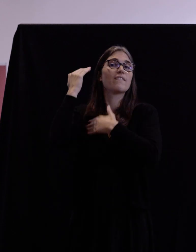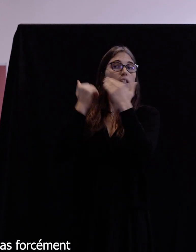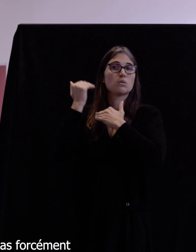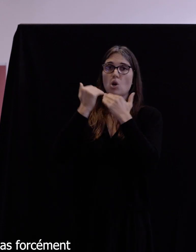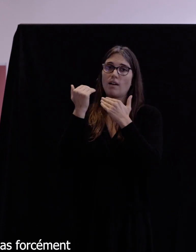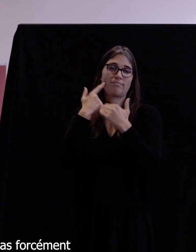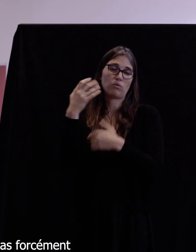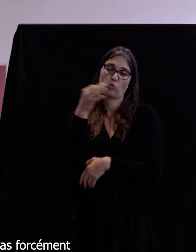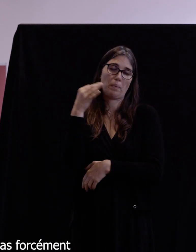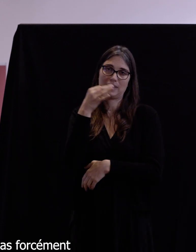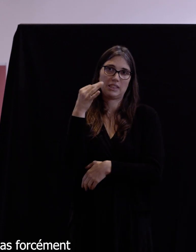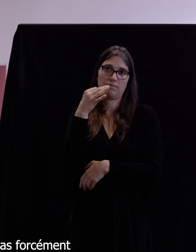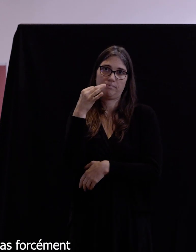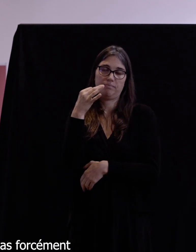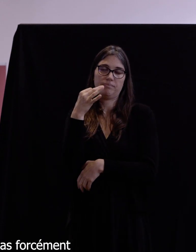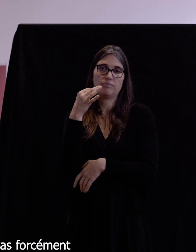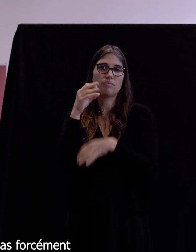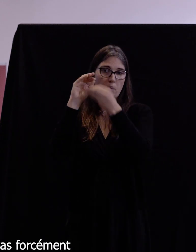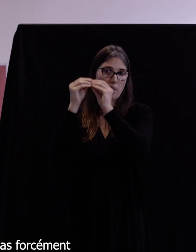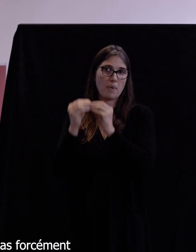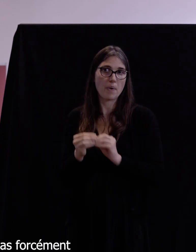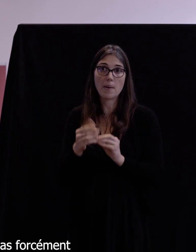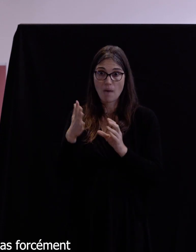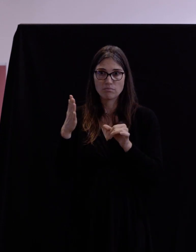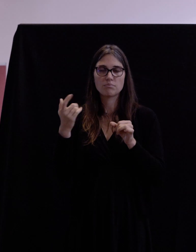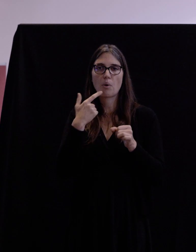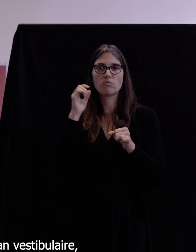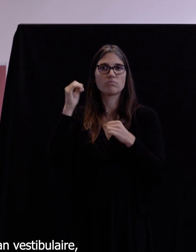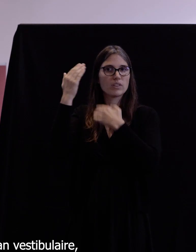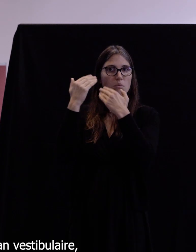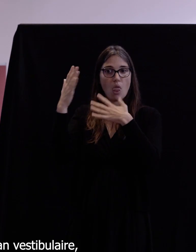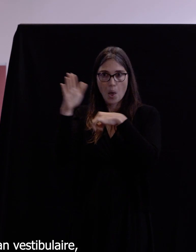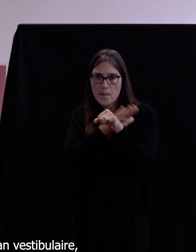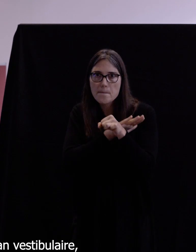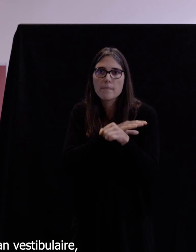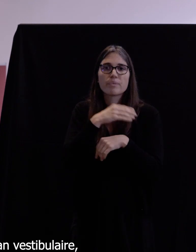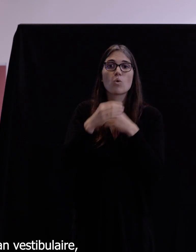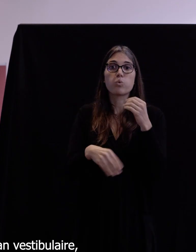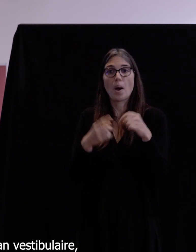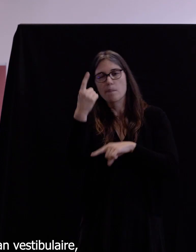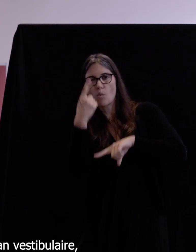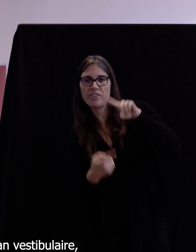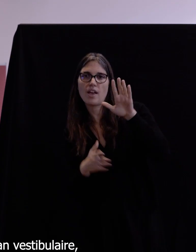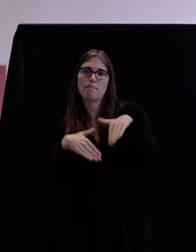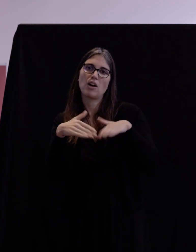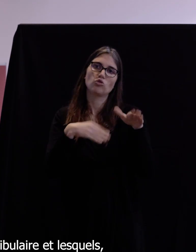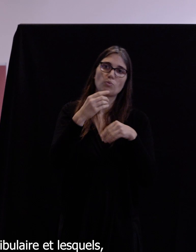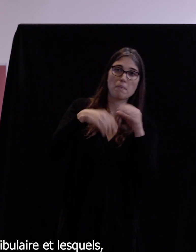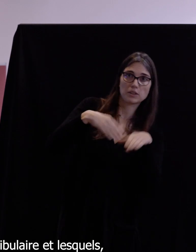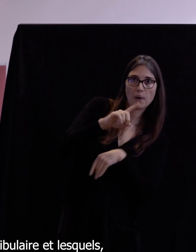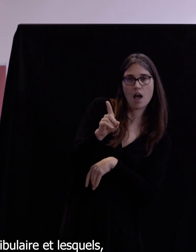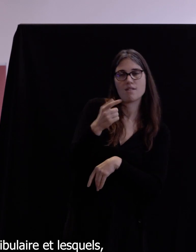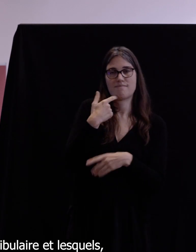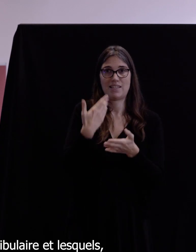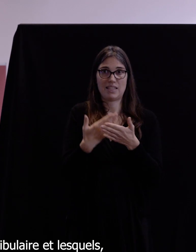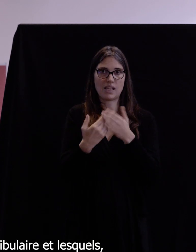systématique, mais elle n'est pas forcément complète. Et c'est l'important du bilan vestibulaire, c'est de pouvoir savoir si on a